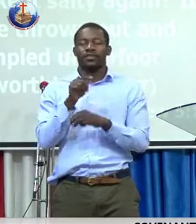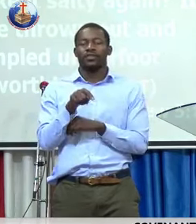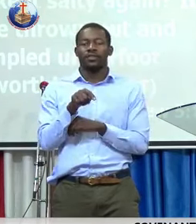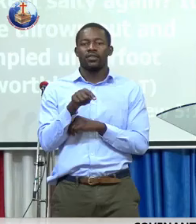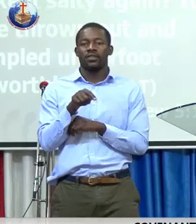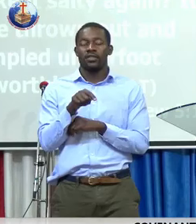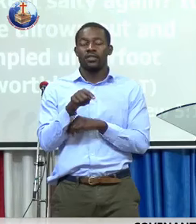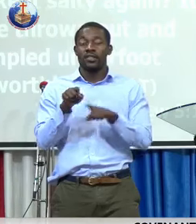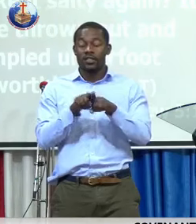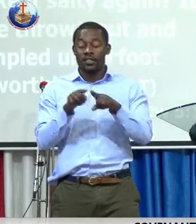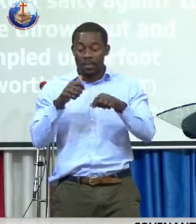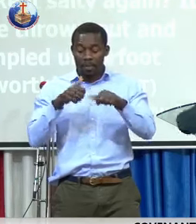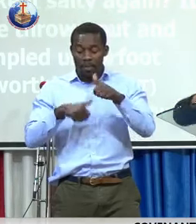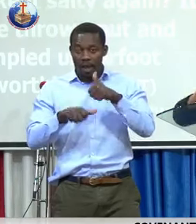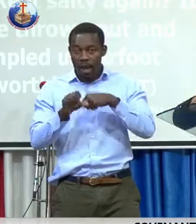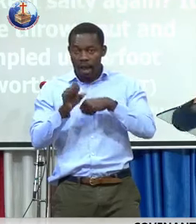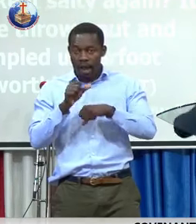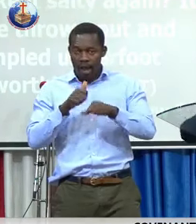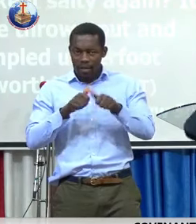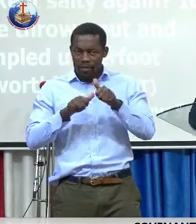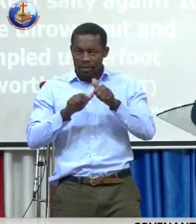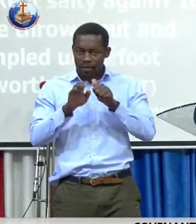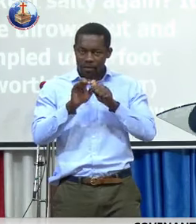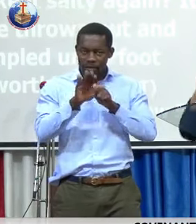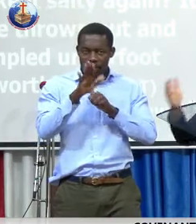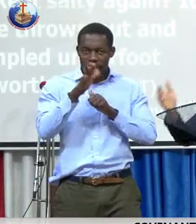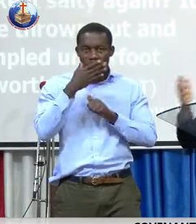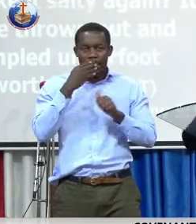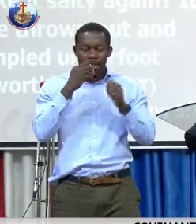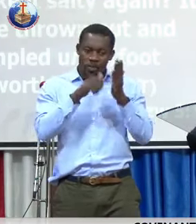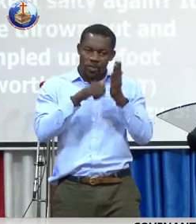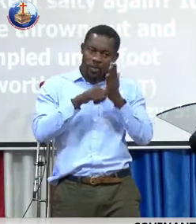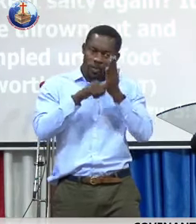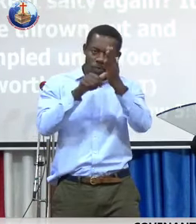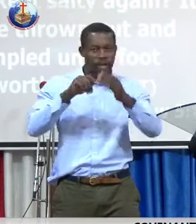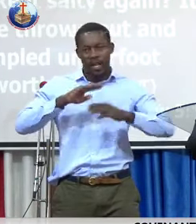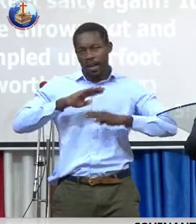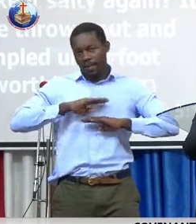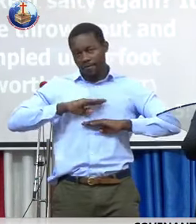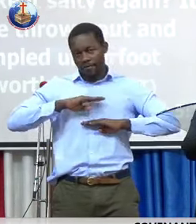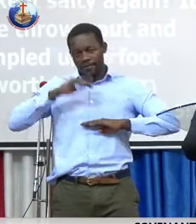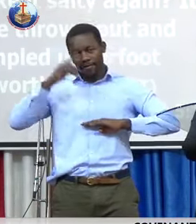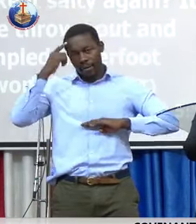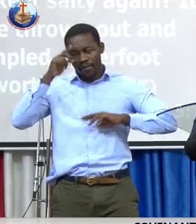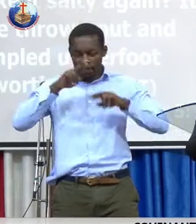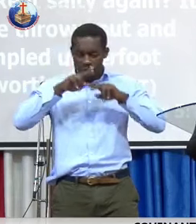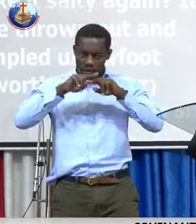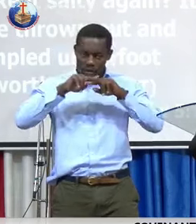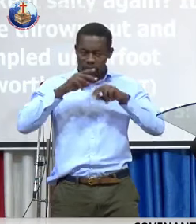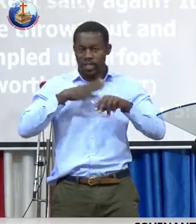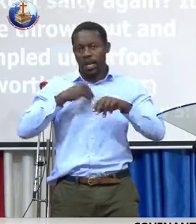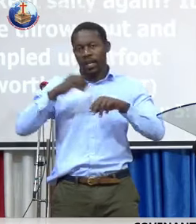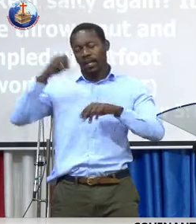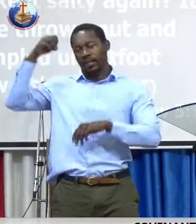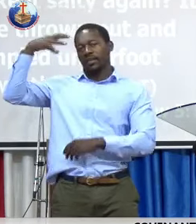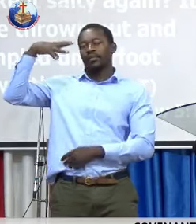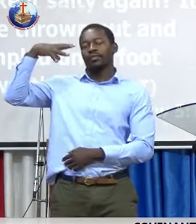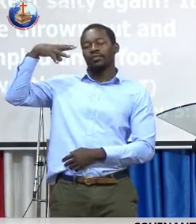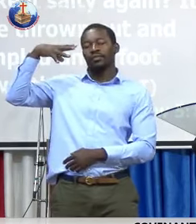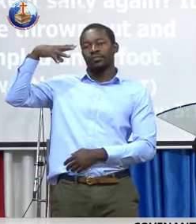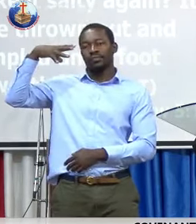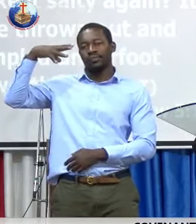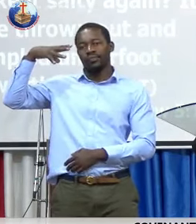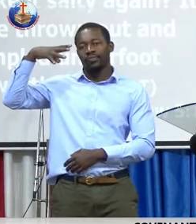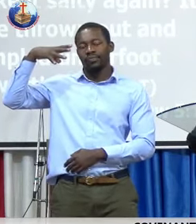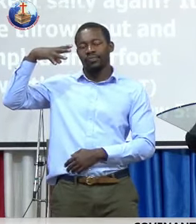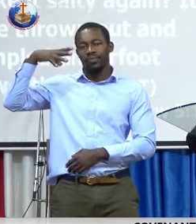to act as people who have been qualified to be the salt and the light of the world. Tunakusudiwa kutenda kama watu waliohitimu kuwa chumvi na nuru ya